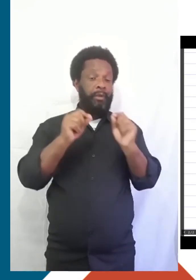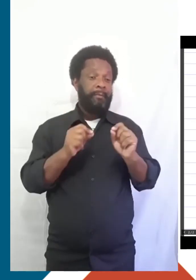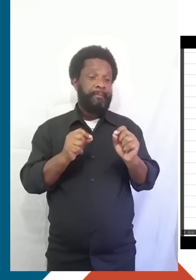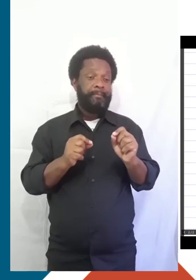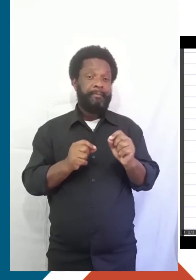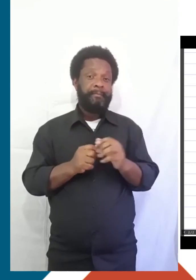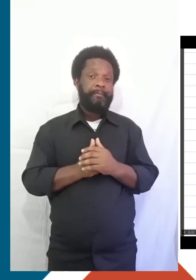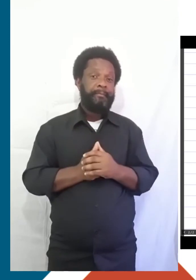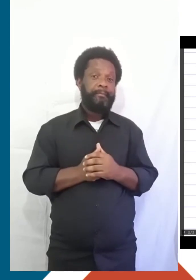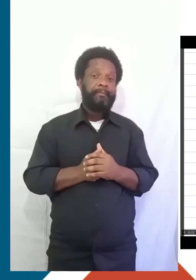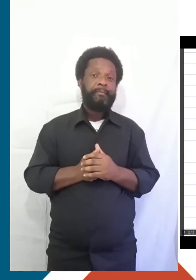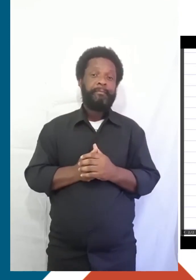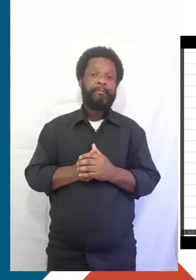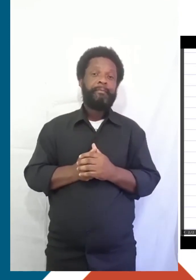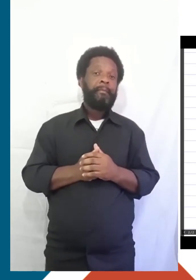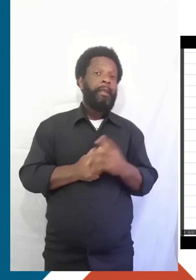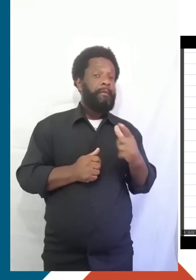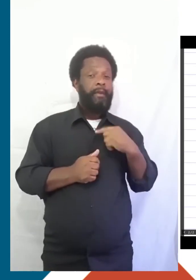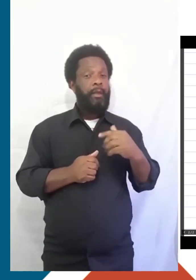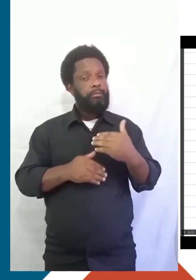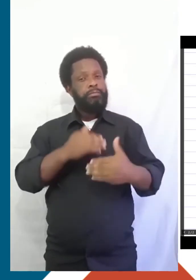Vocês reparam que o